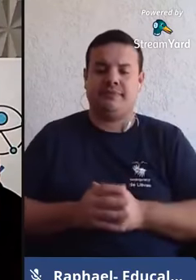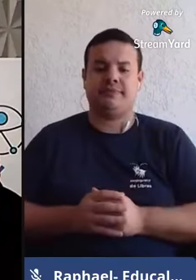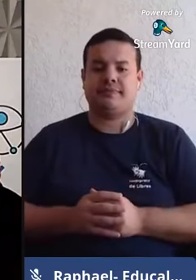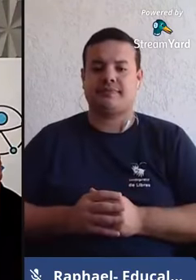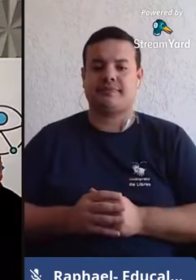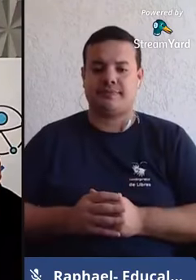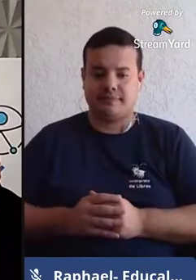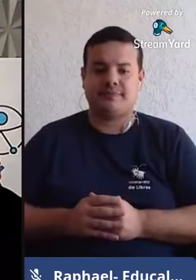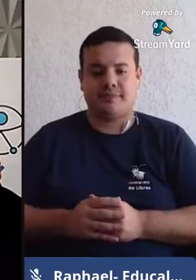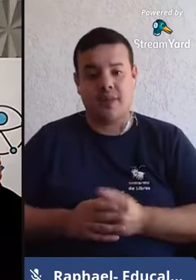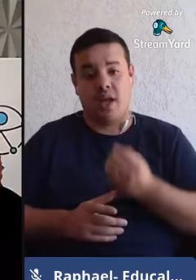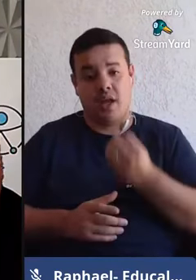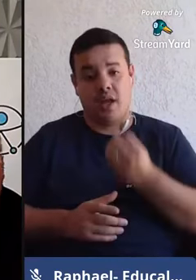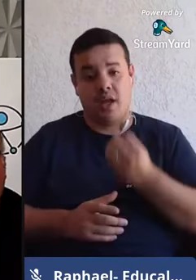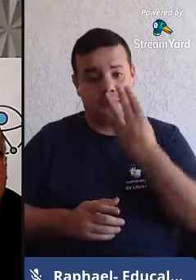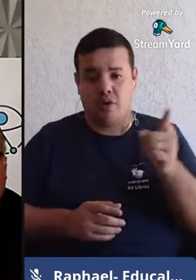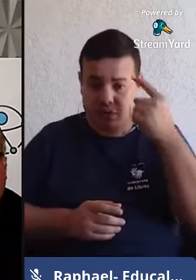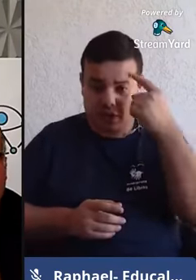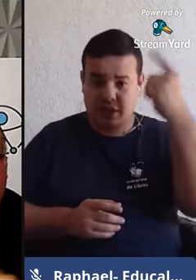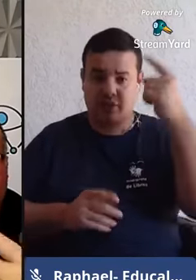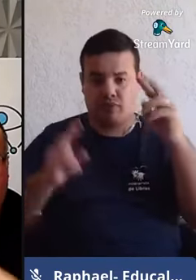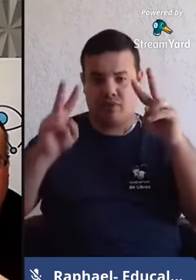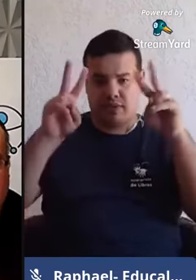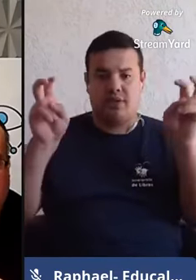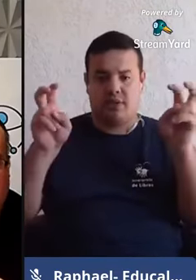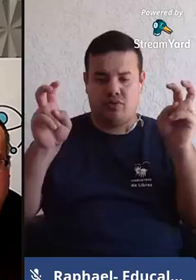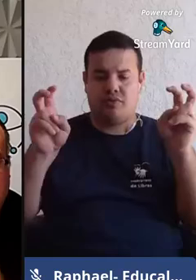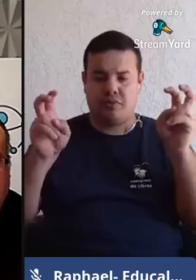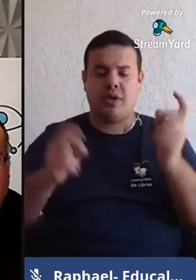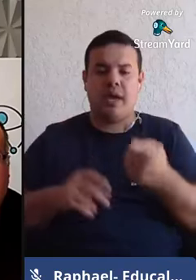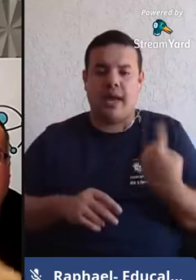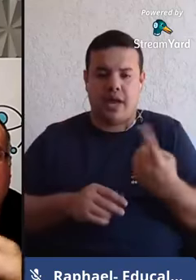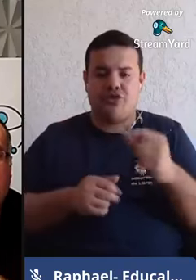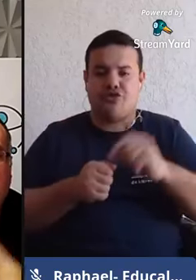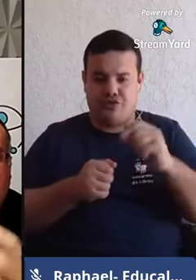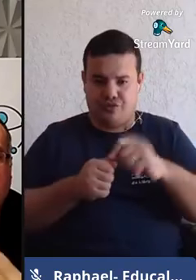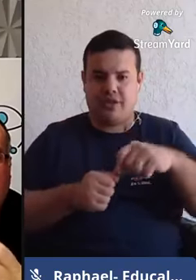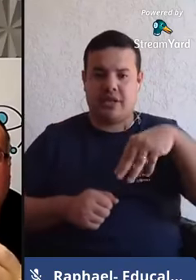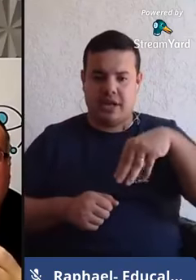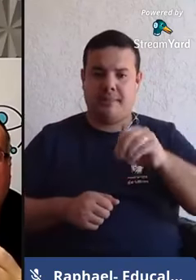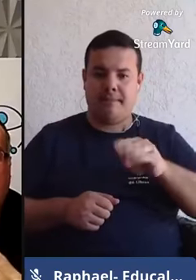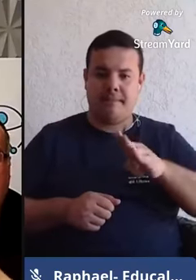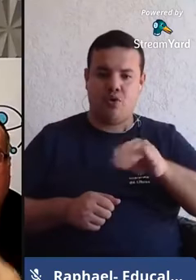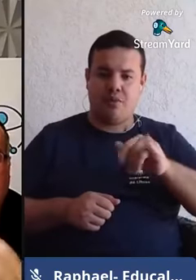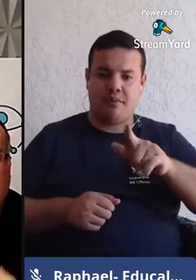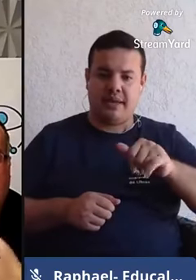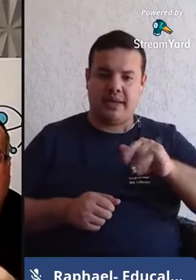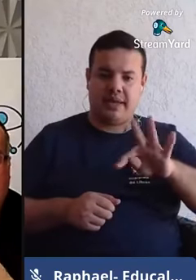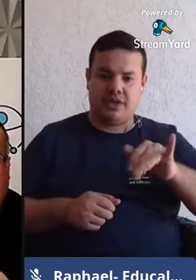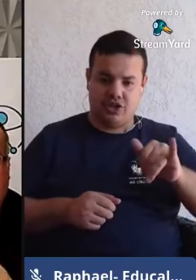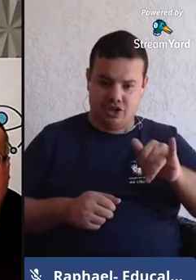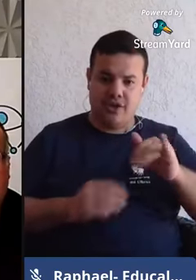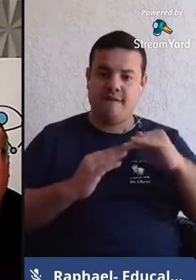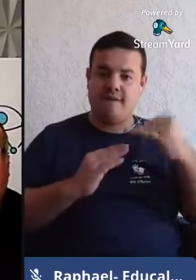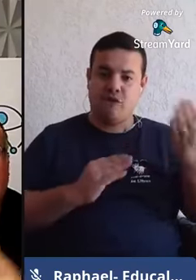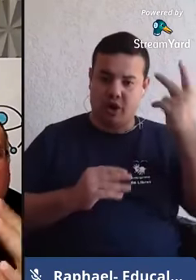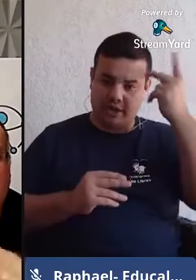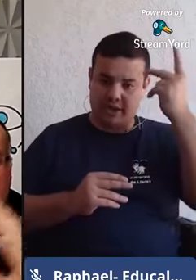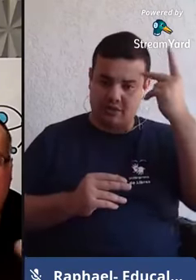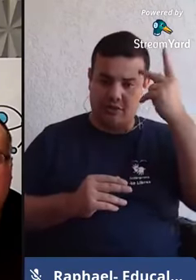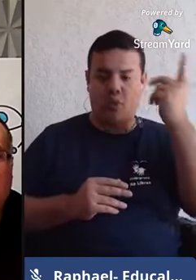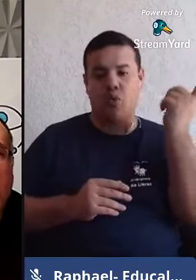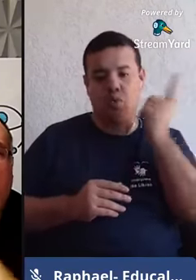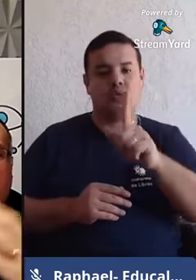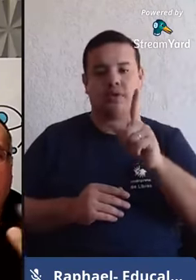bem que você tocou nesse assunto aí. A gente faz a mobility também fora de São Paulo. A mobility, por ter esse formato, esse formato mais simples, né? Todos